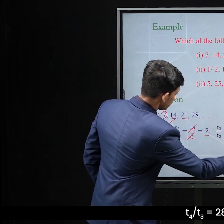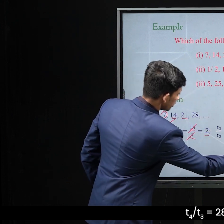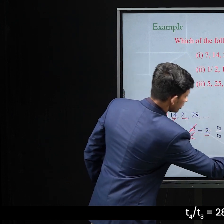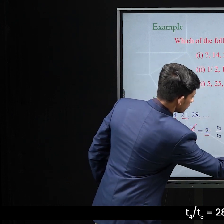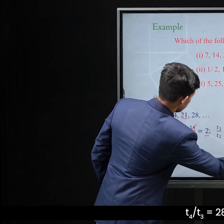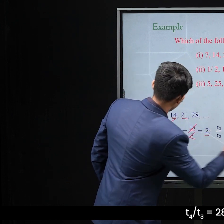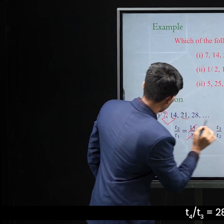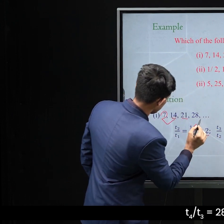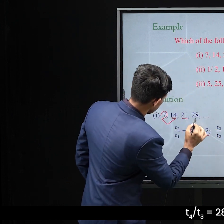T4 by T3